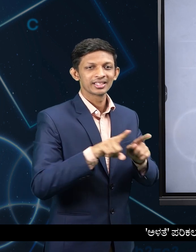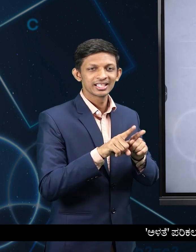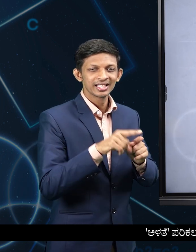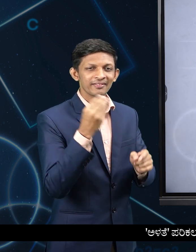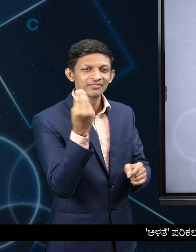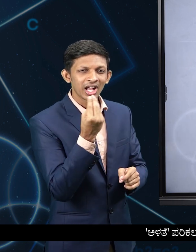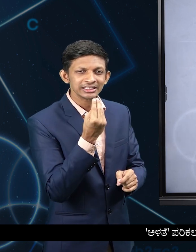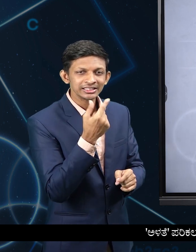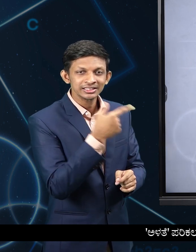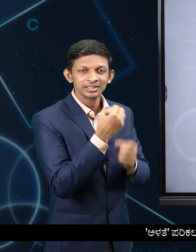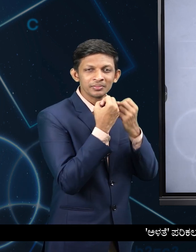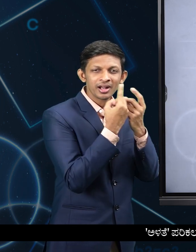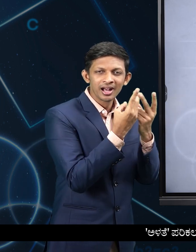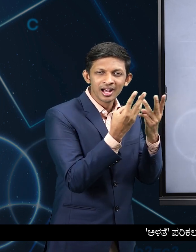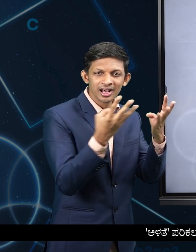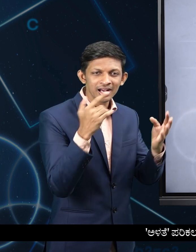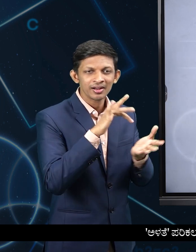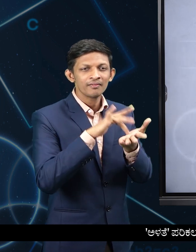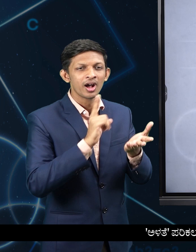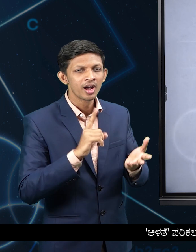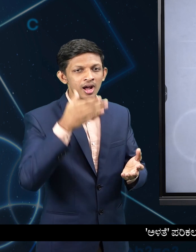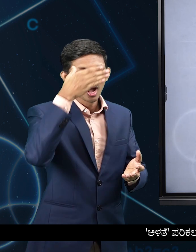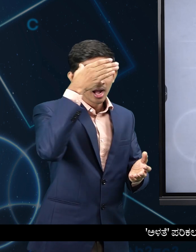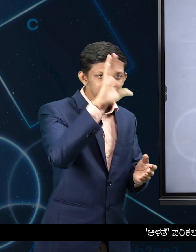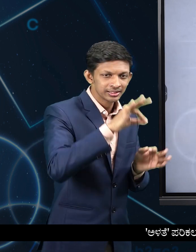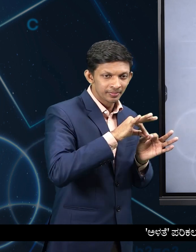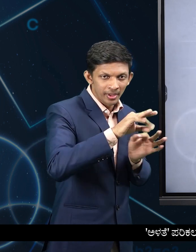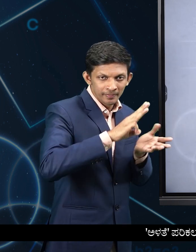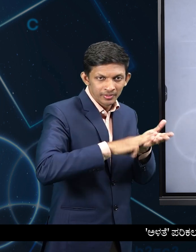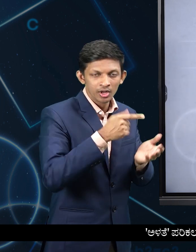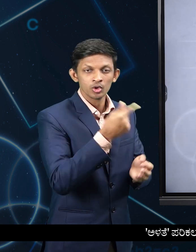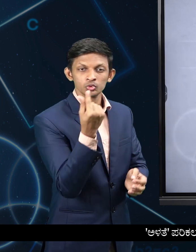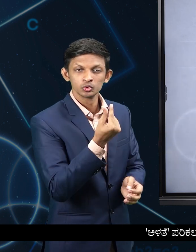ಅಳತೆ ಪರಿಕಲ್ಪನೆಯನ್ನು ಬಳಸುವ ಹಲವಾರು ಸಂದರ್ಭಗಳಲ್ಲಿ ಕೆಲವು.